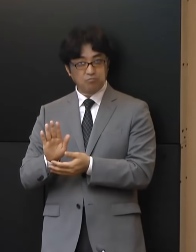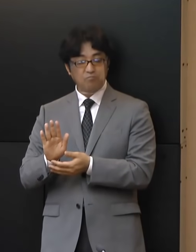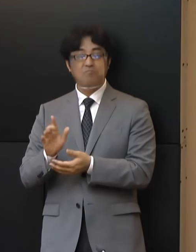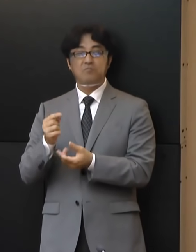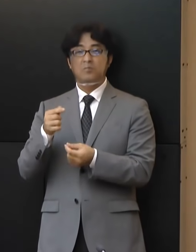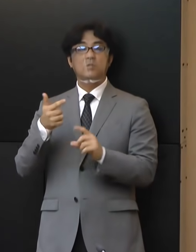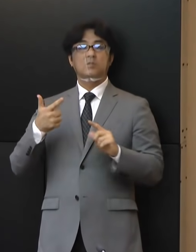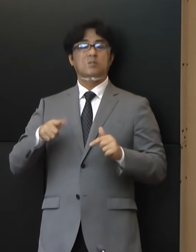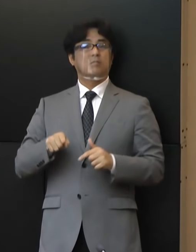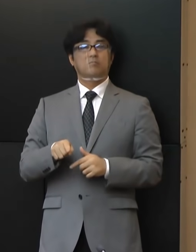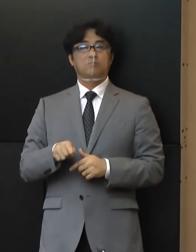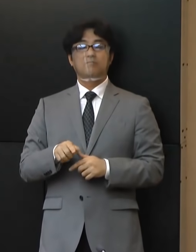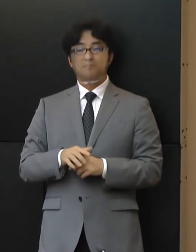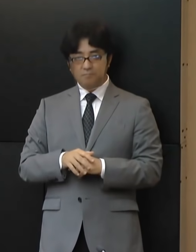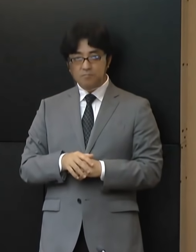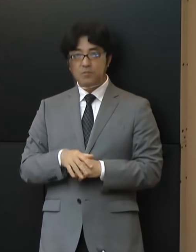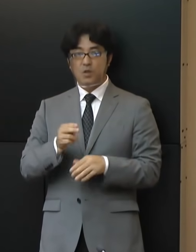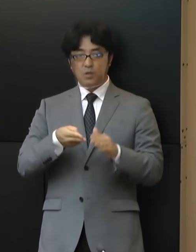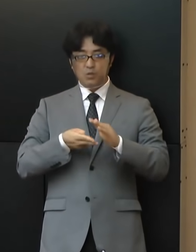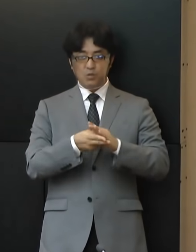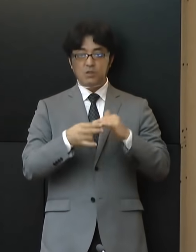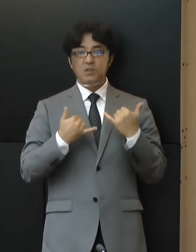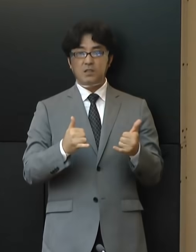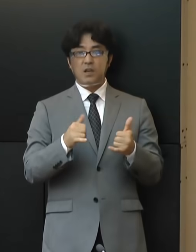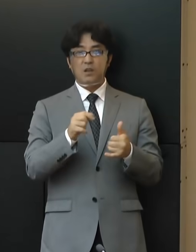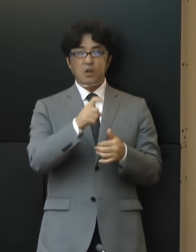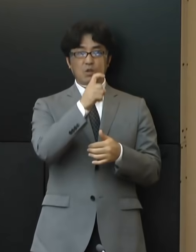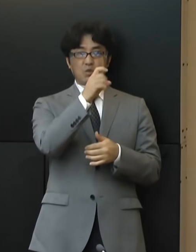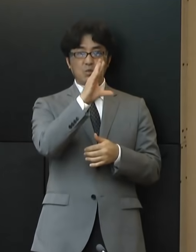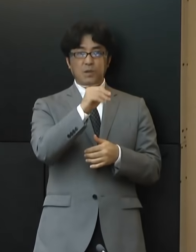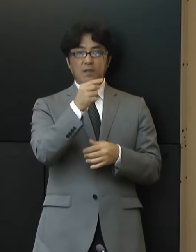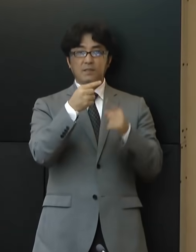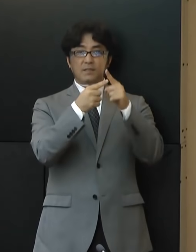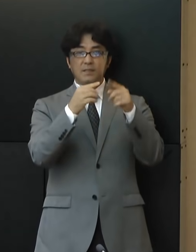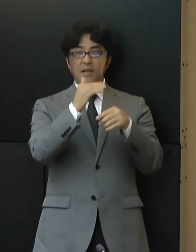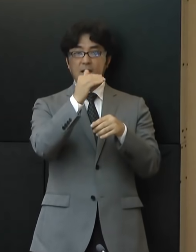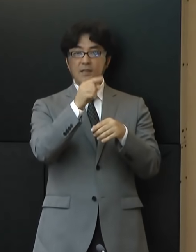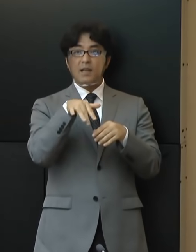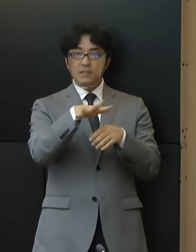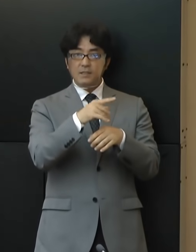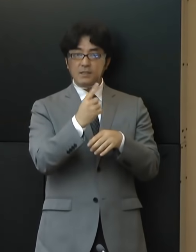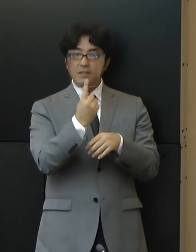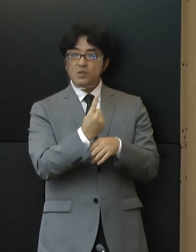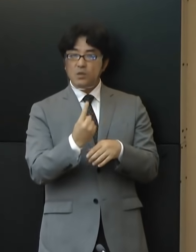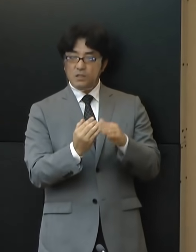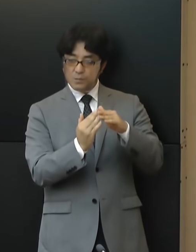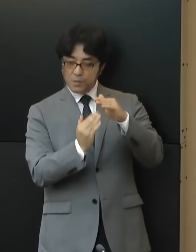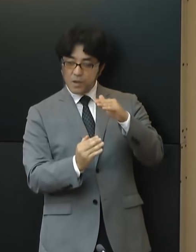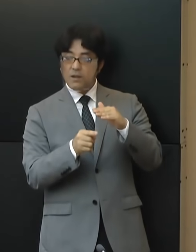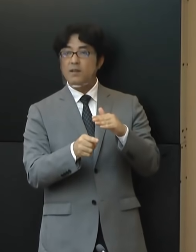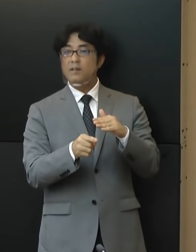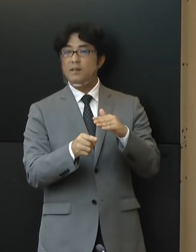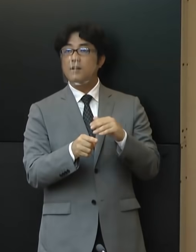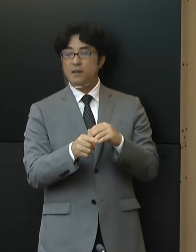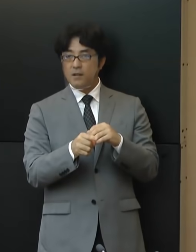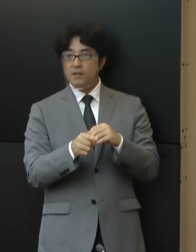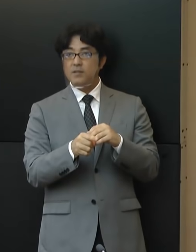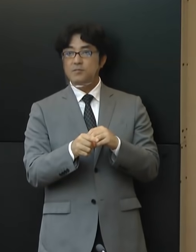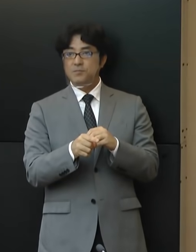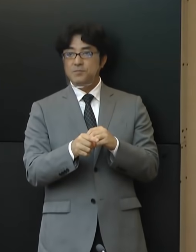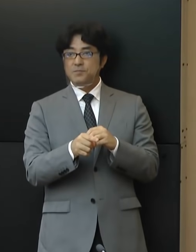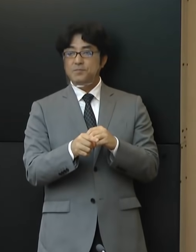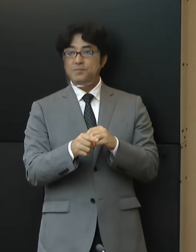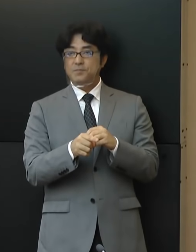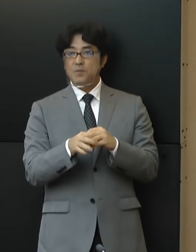。なぜかというと、入院患者数が10万人当たり1人未満というもう上の条件がございます。先ほど